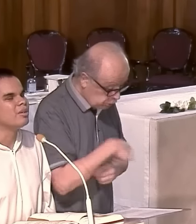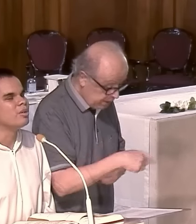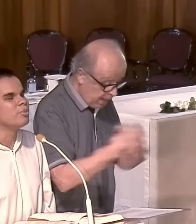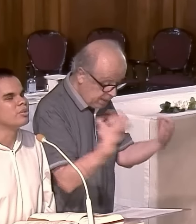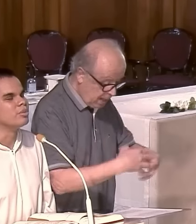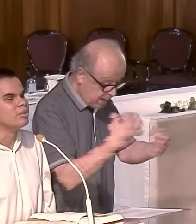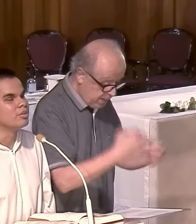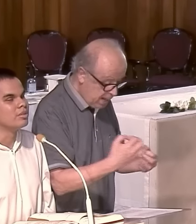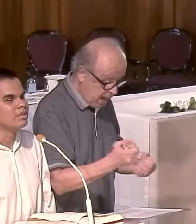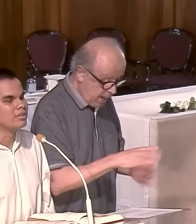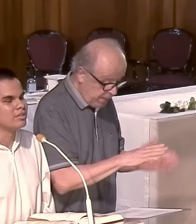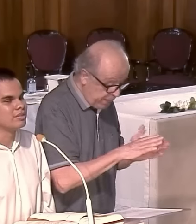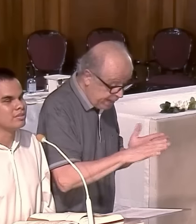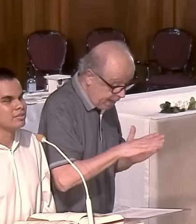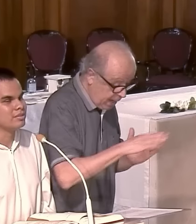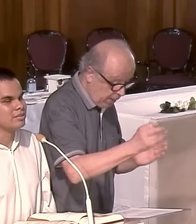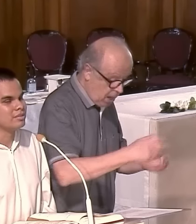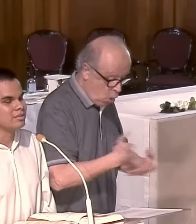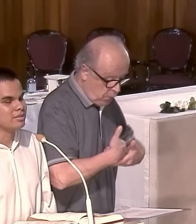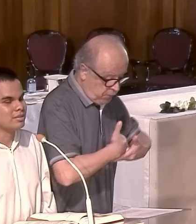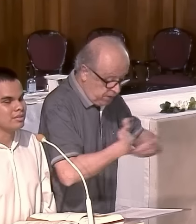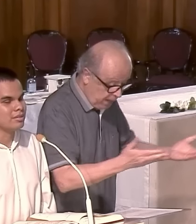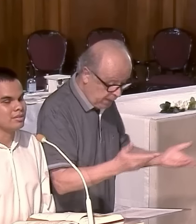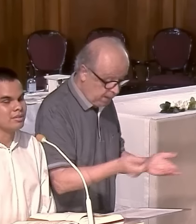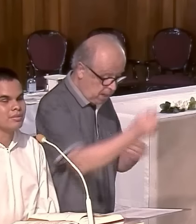auxilio oportuno.